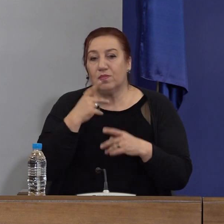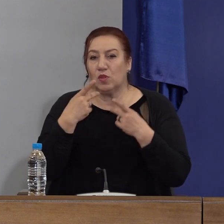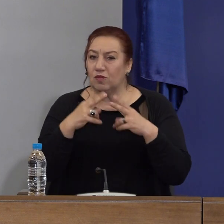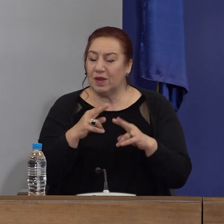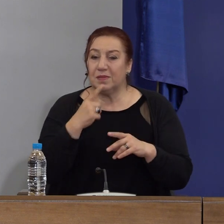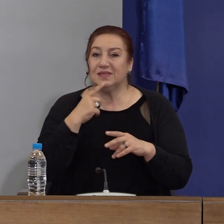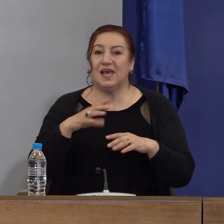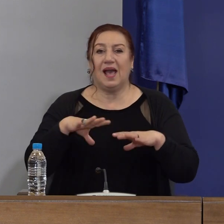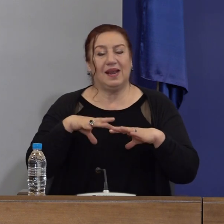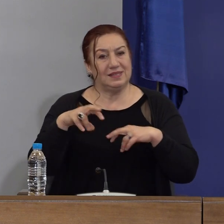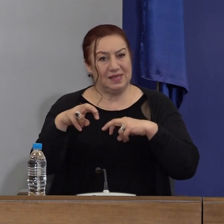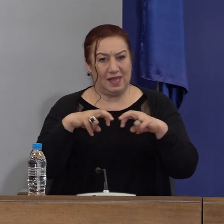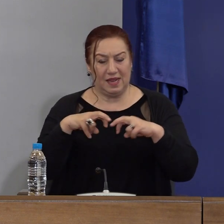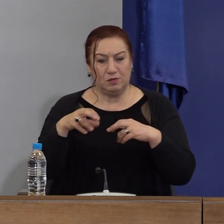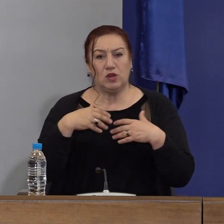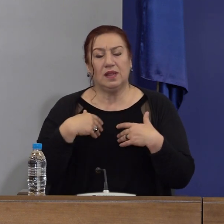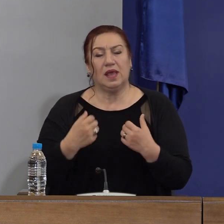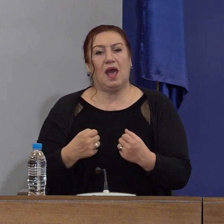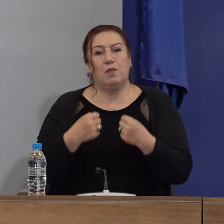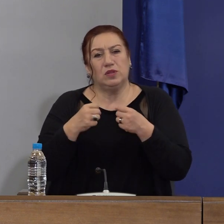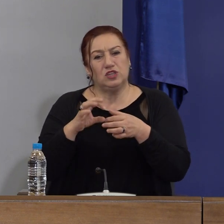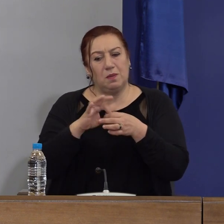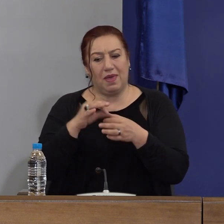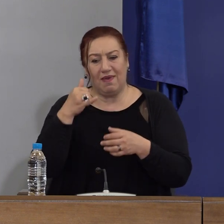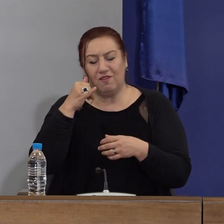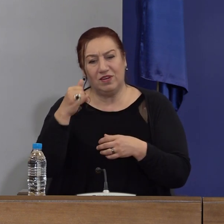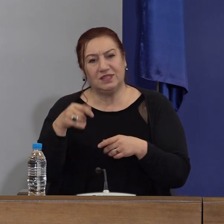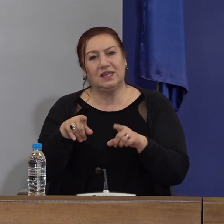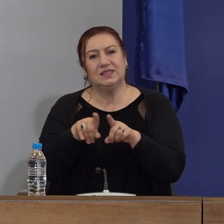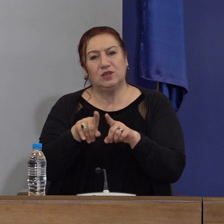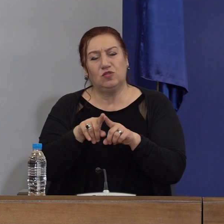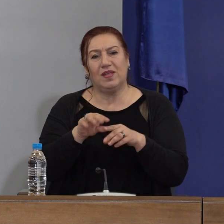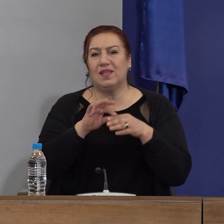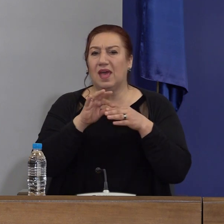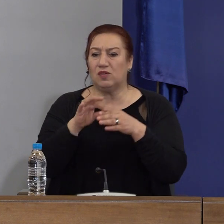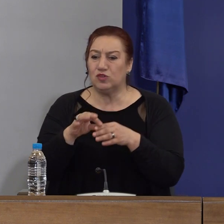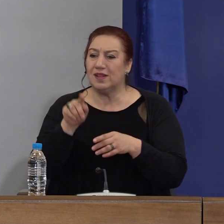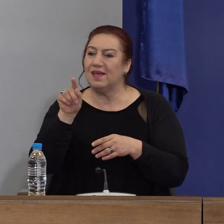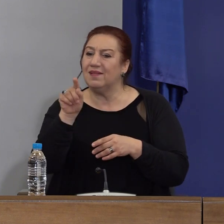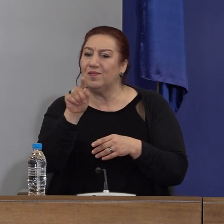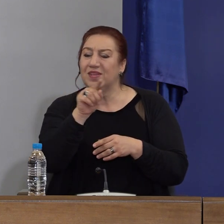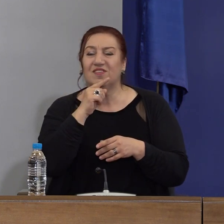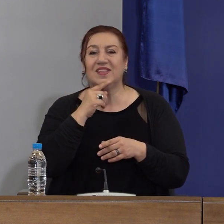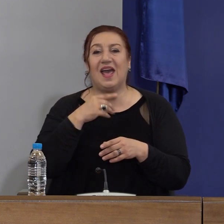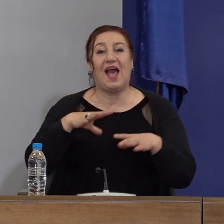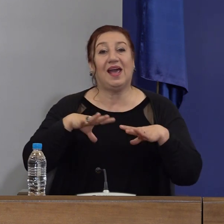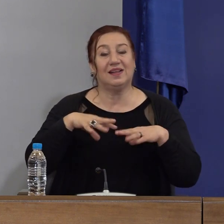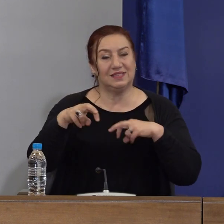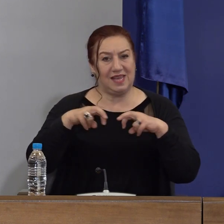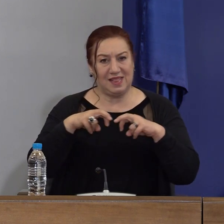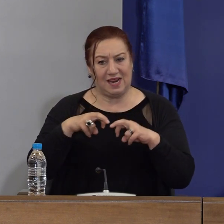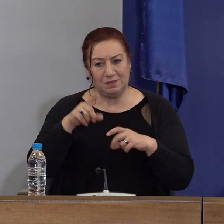ние поддържаме връзка с съответните ръководители на съответния вид градски транспорт и ако